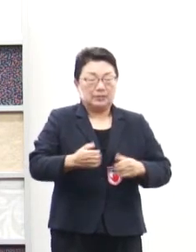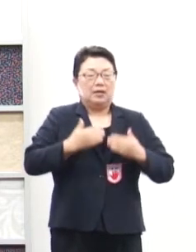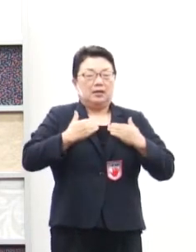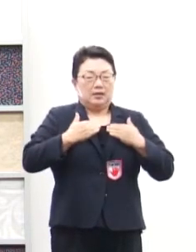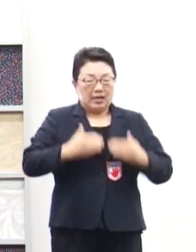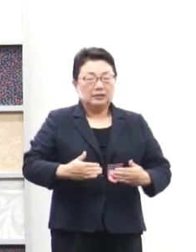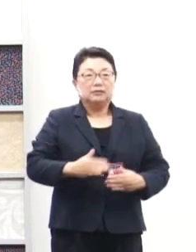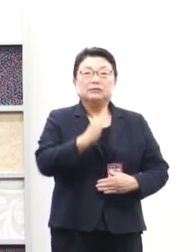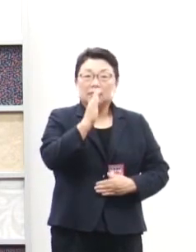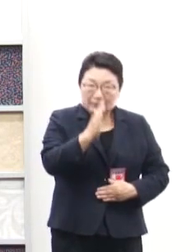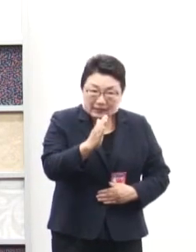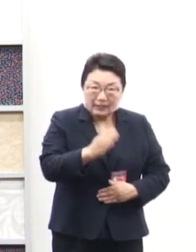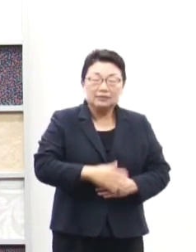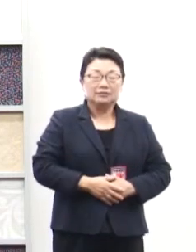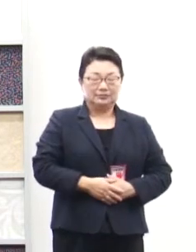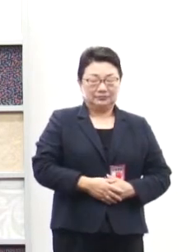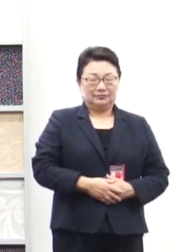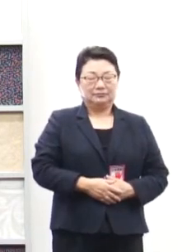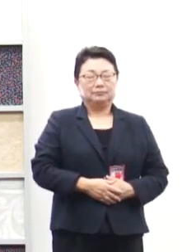心をしていただきたいと思います。